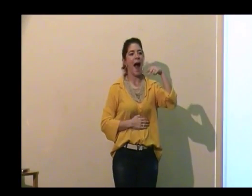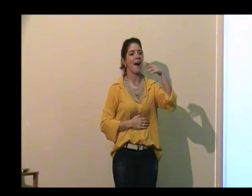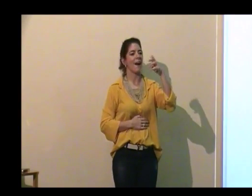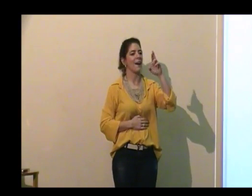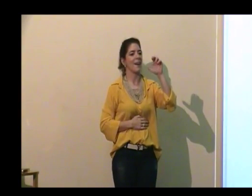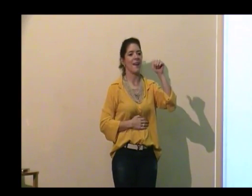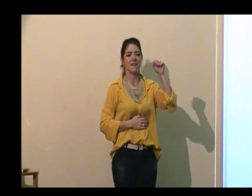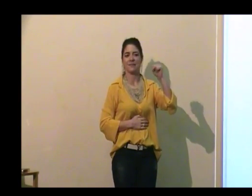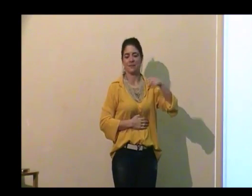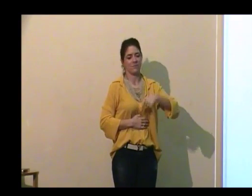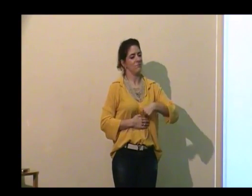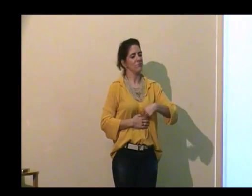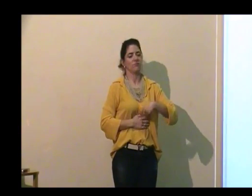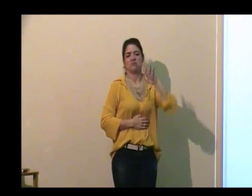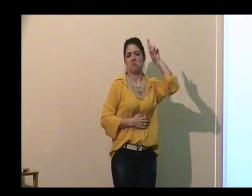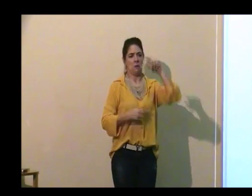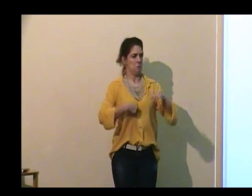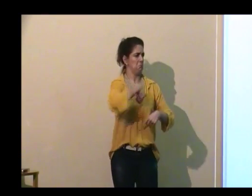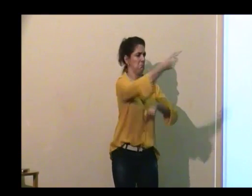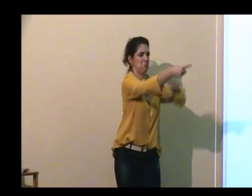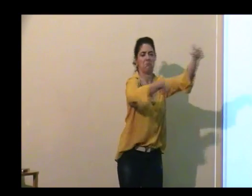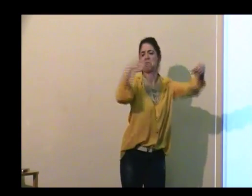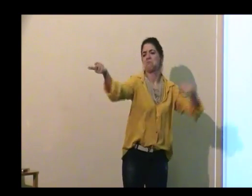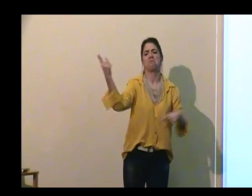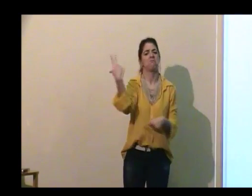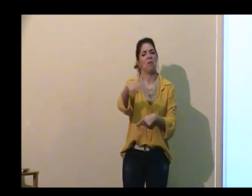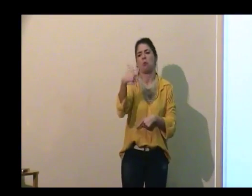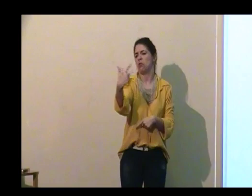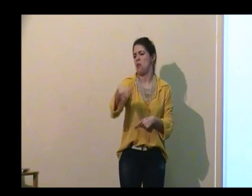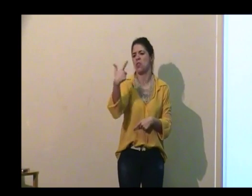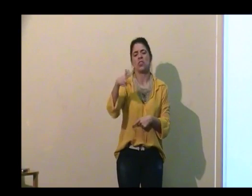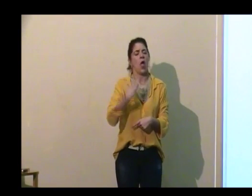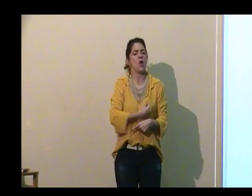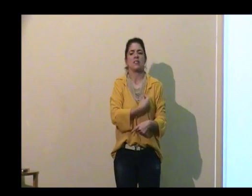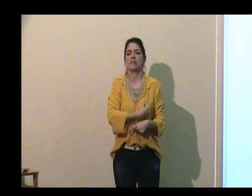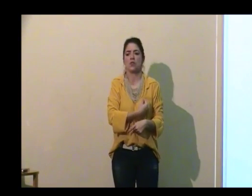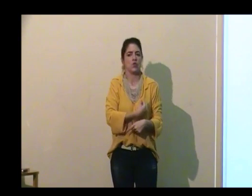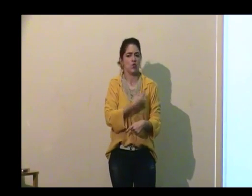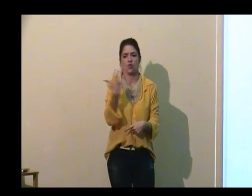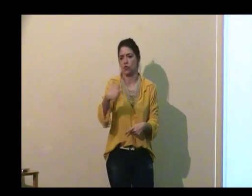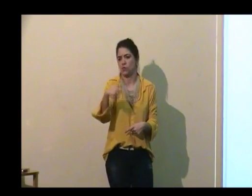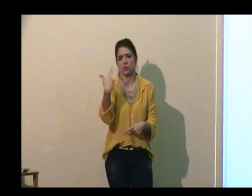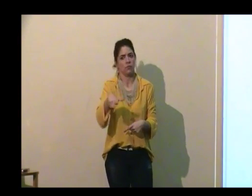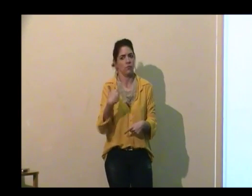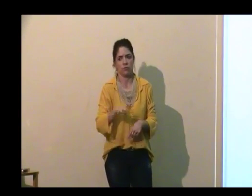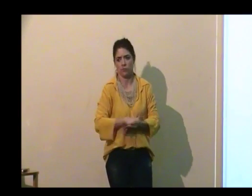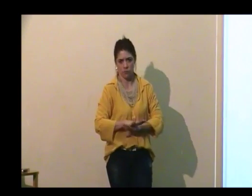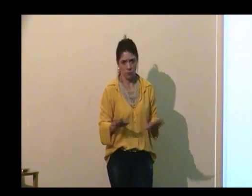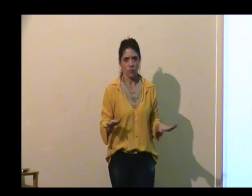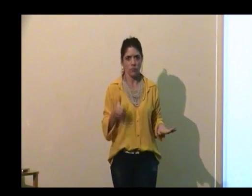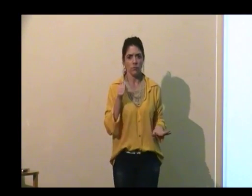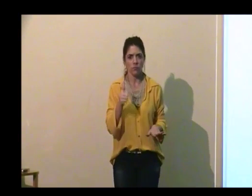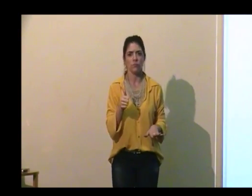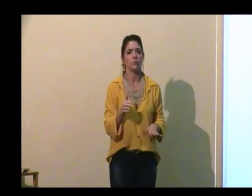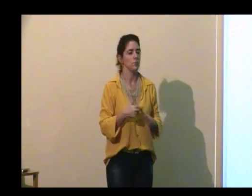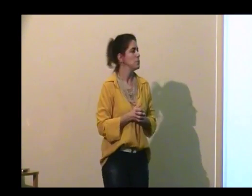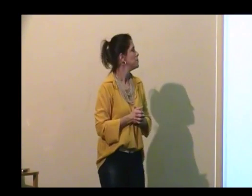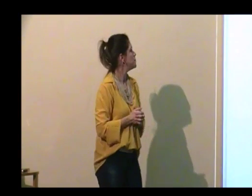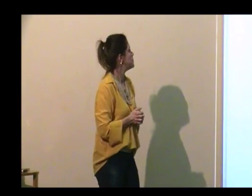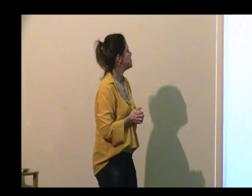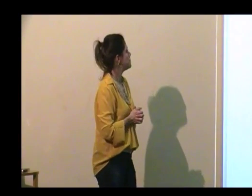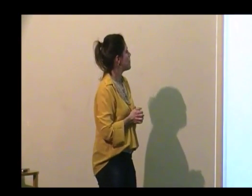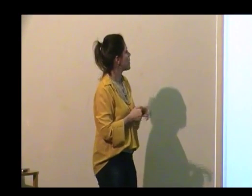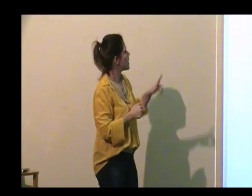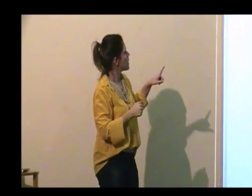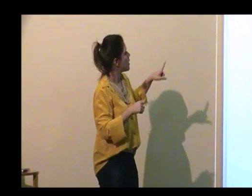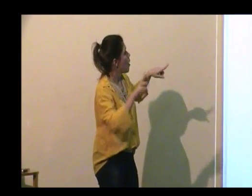Porque é no pâncreas de cada pessoa que pode acontecer o problema, né? Normalmente é no pâncreas. Ninguém transmite o diabetes